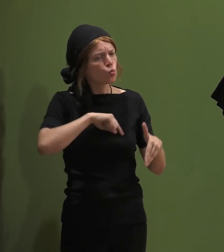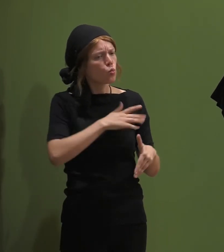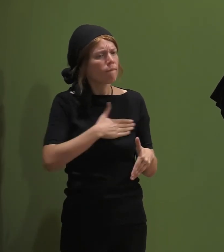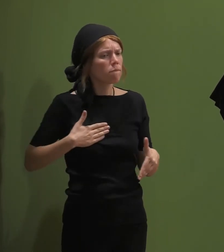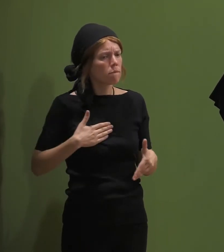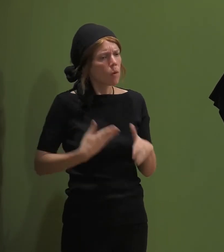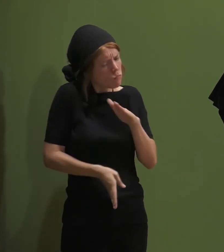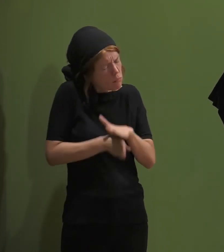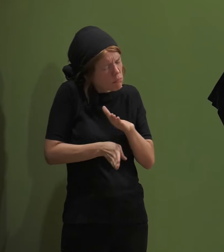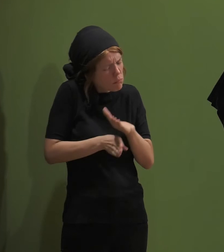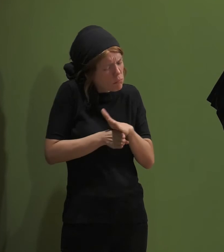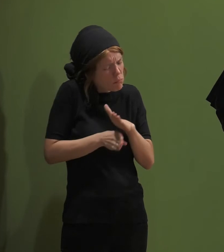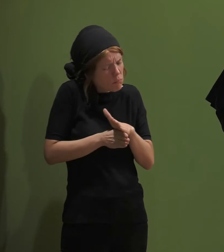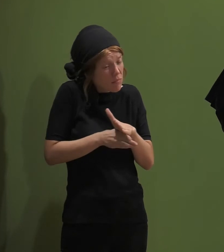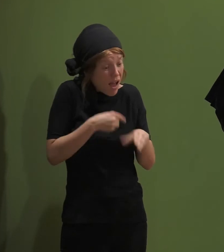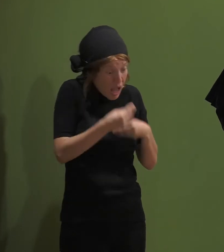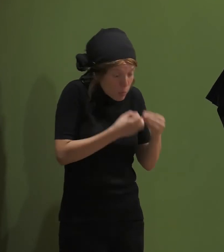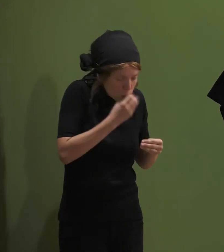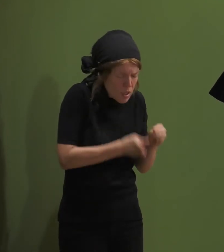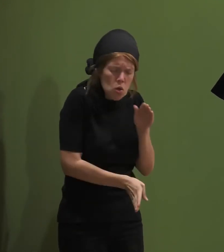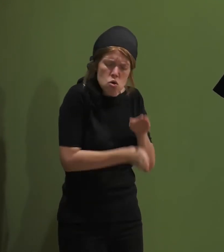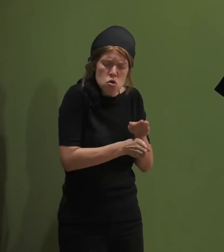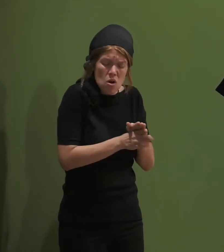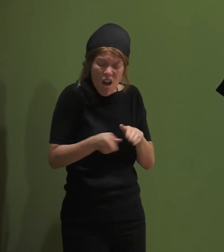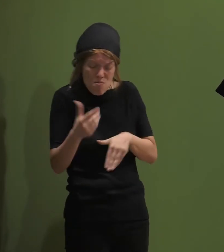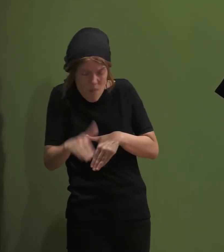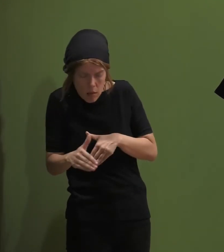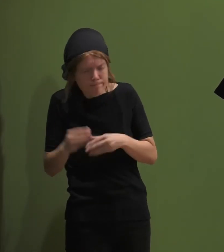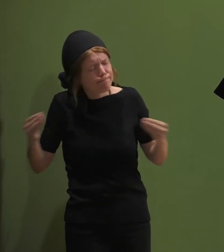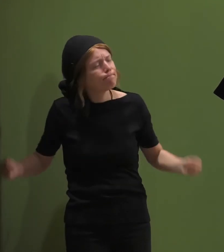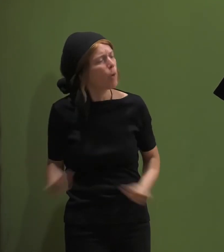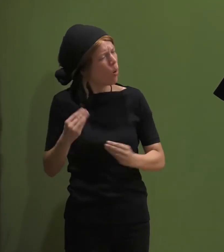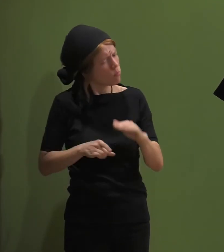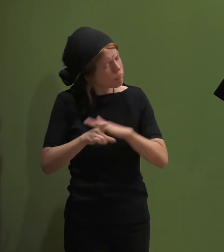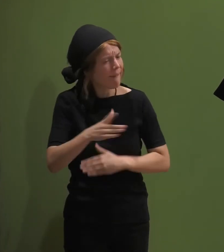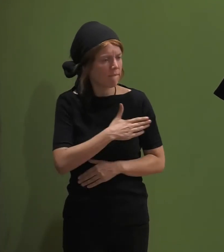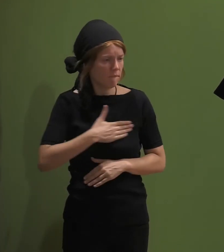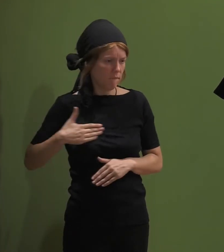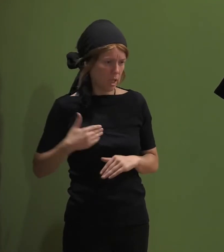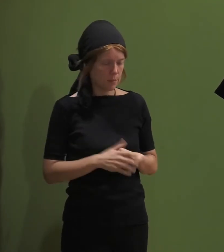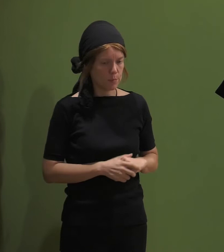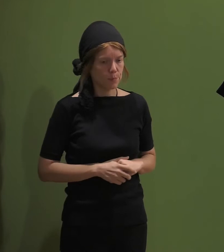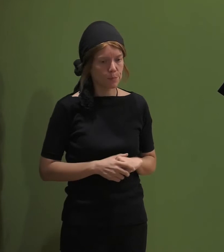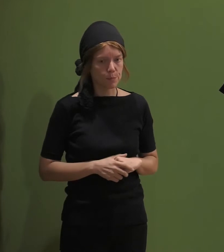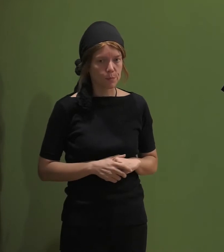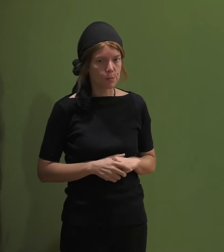intención persistir en lo que hemos hecho bien y mejorar en todos aquellos aspectos que requieren de un